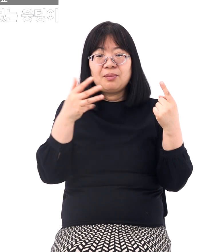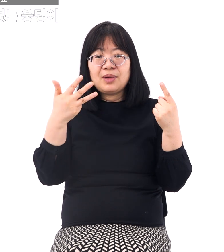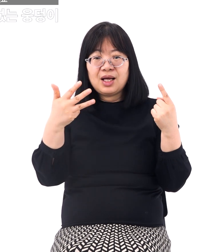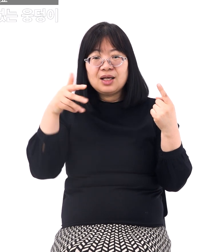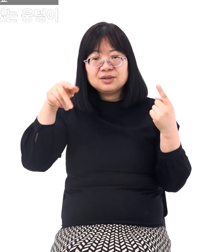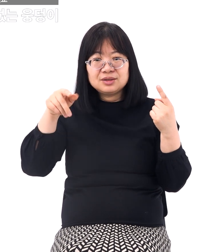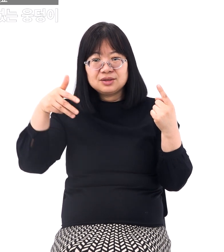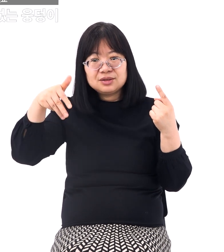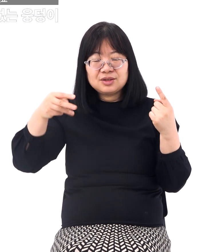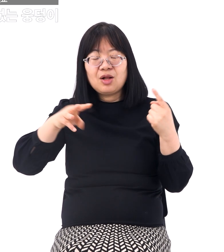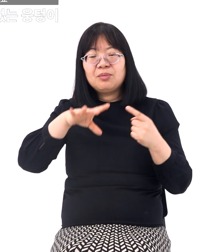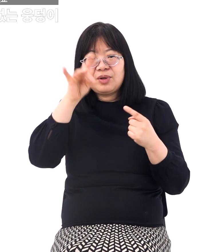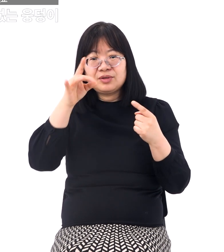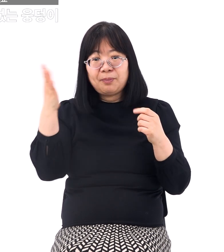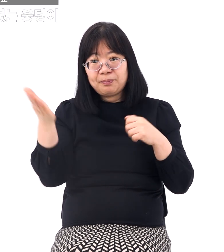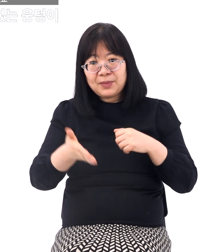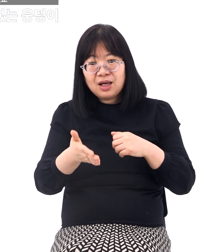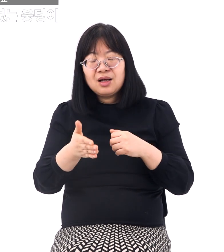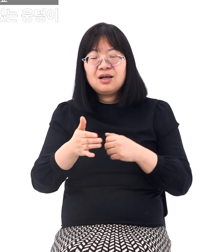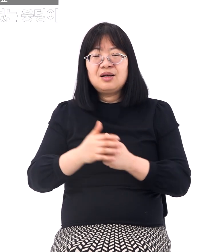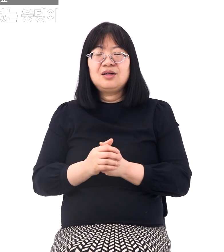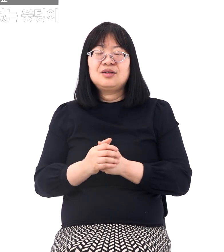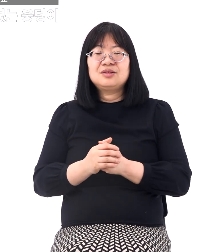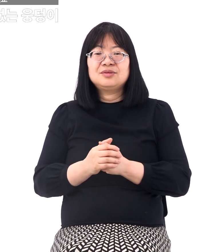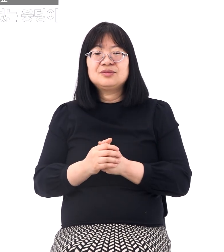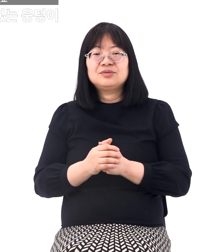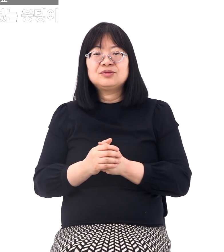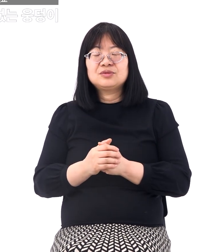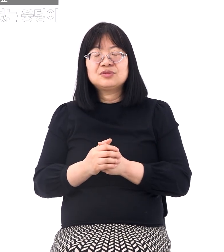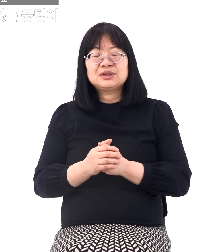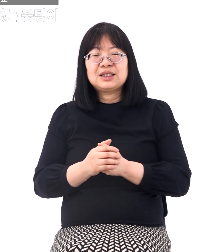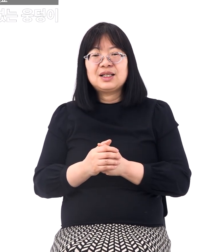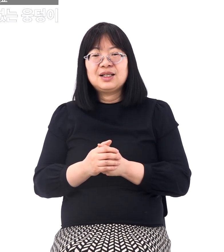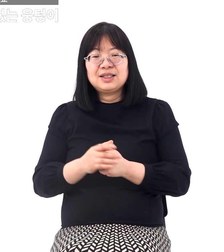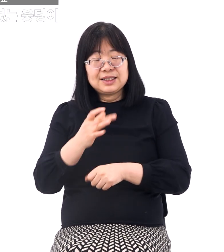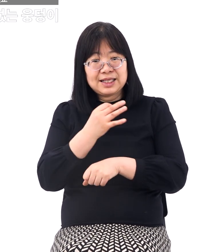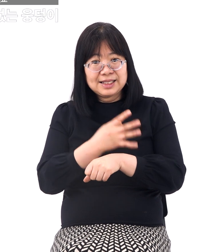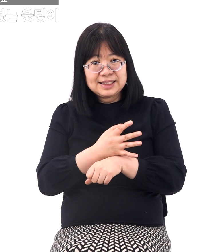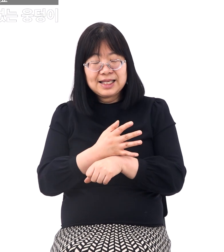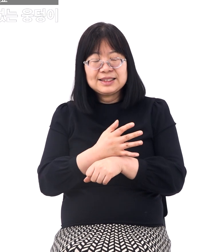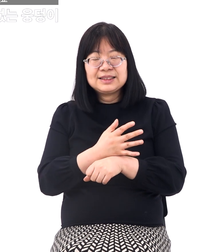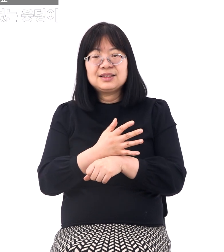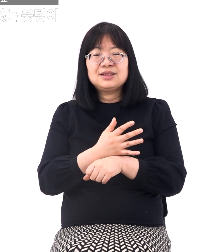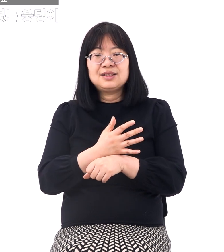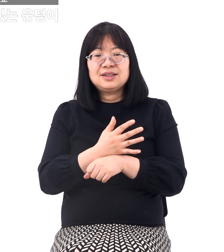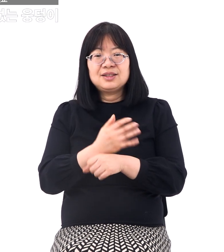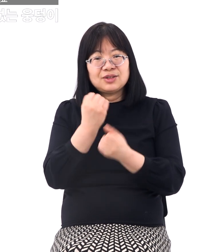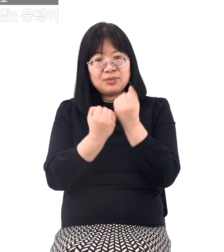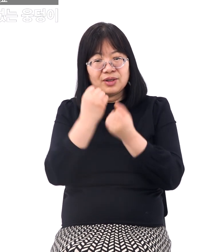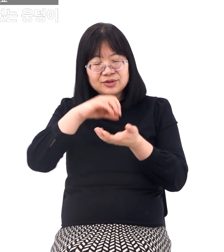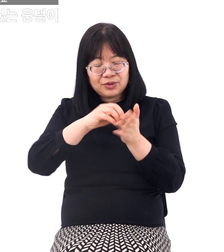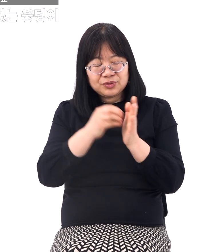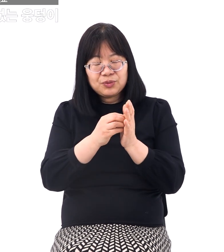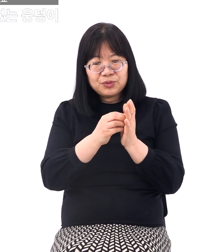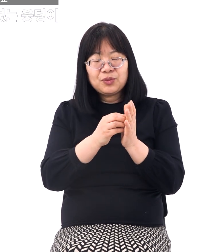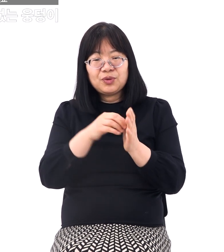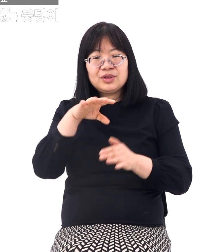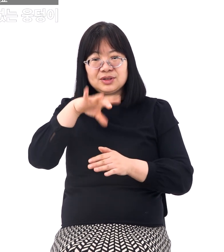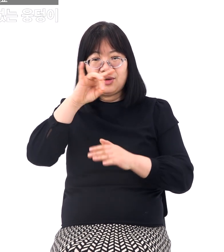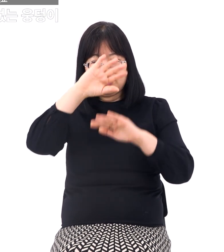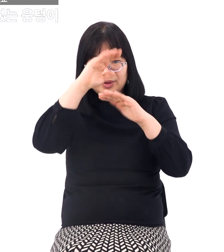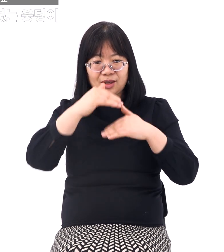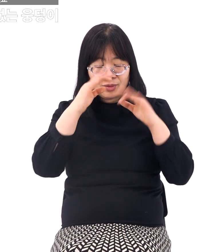한 토막으로 보고 그냥 슬쩍 스케치하는 정도로 개요를 보고 본문으로